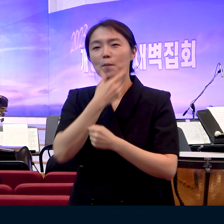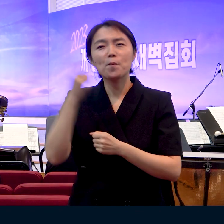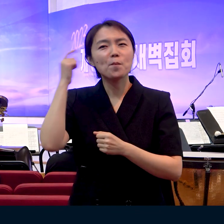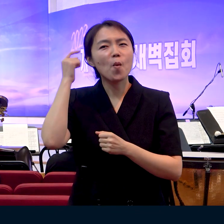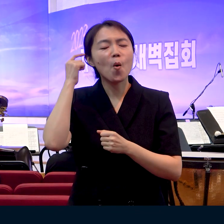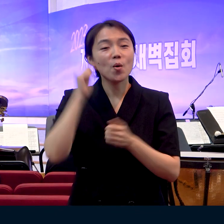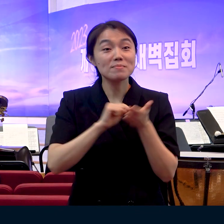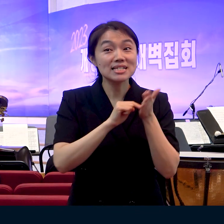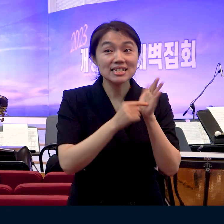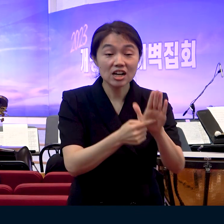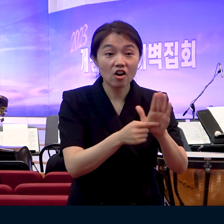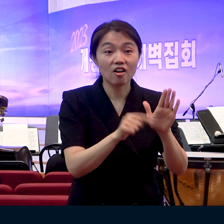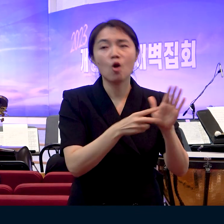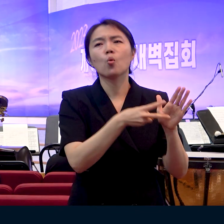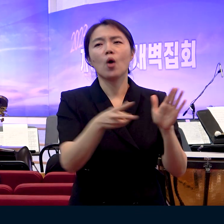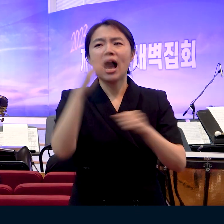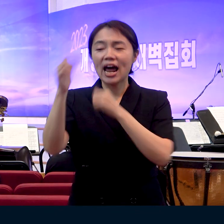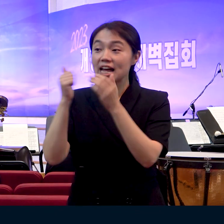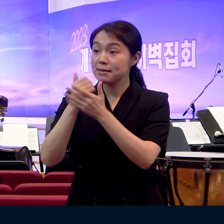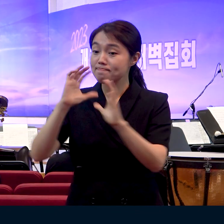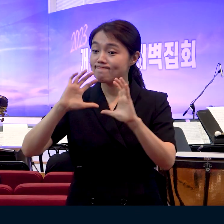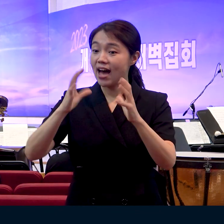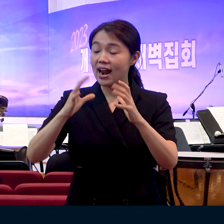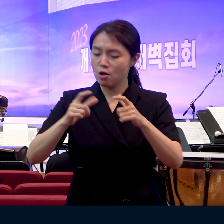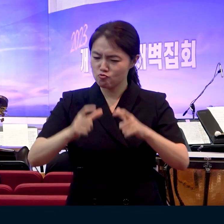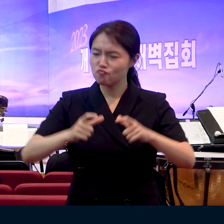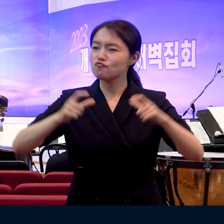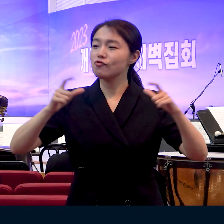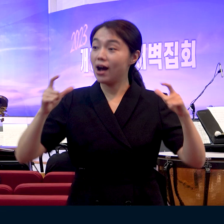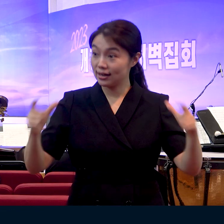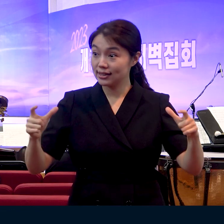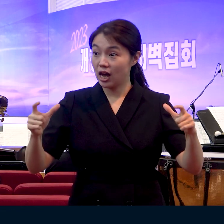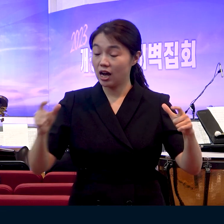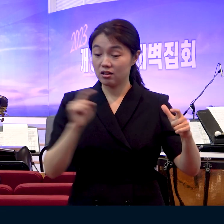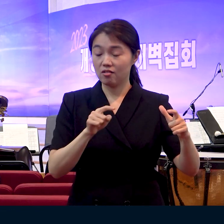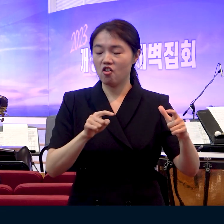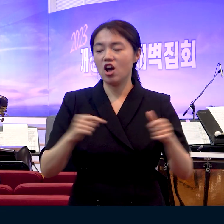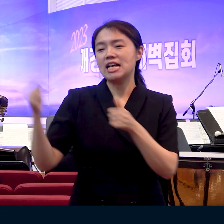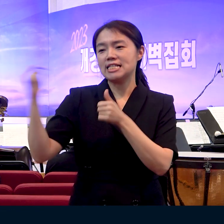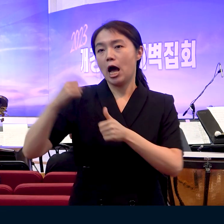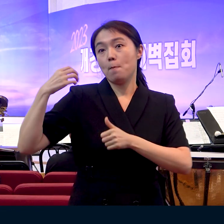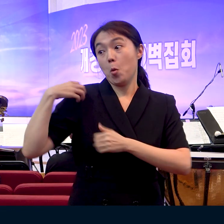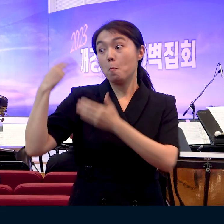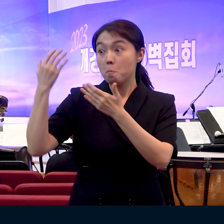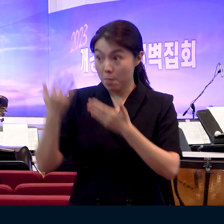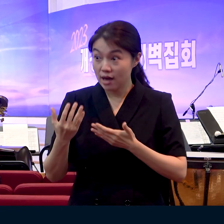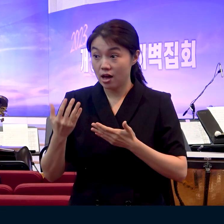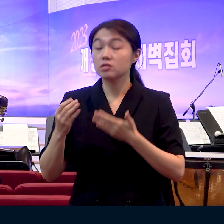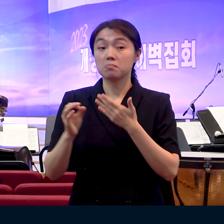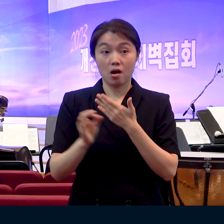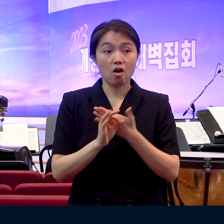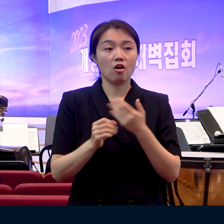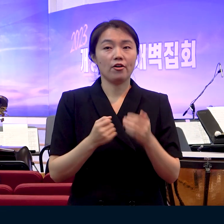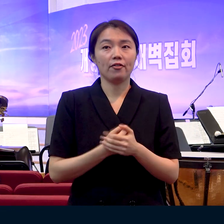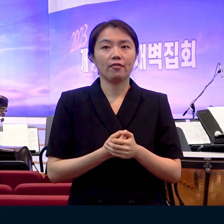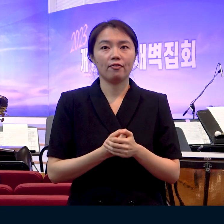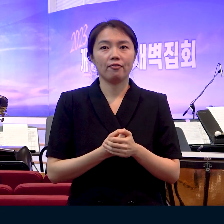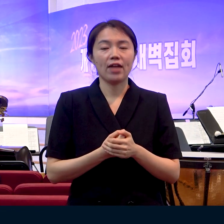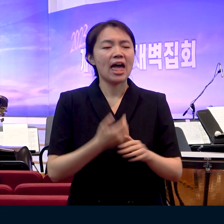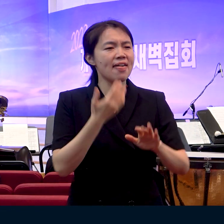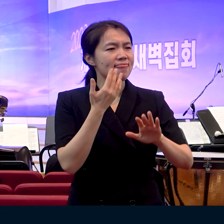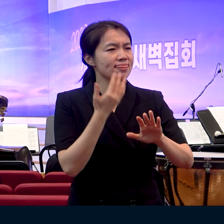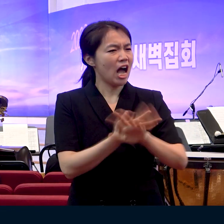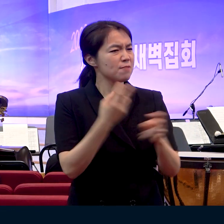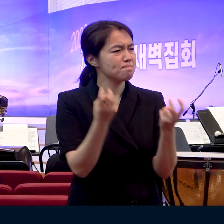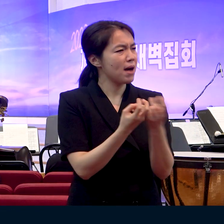즉 하나님의 나라를 세우고 확장하는 것을 사명으로 받았다고 한다면 그건 다른 거로 이루어지는 게